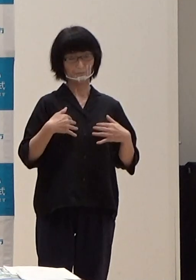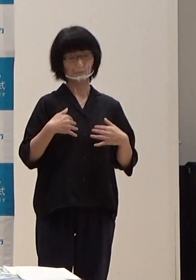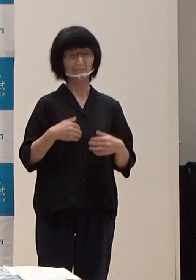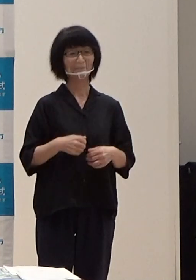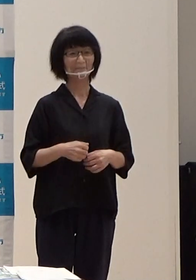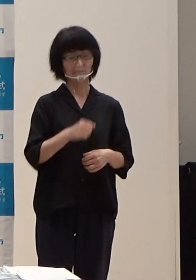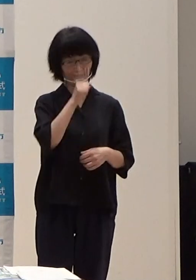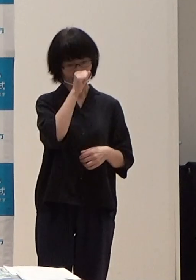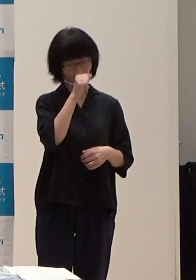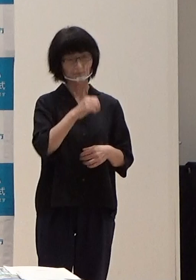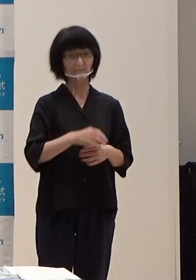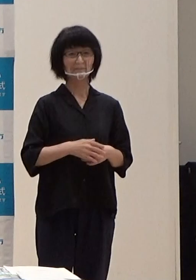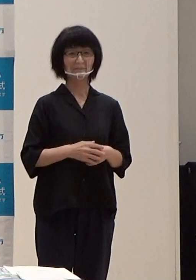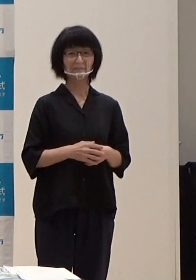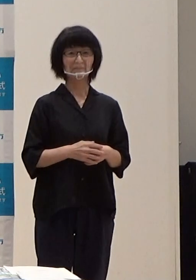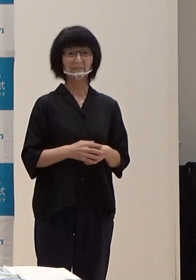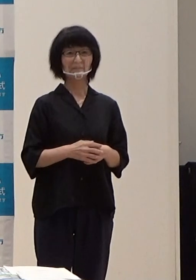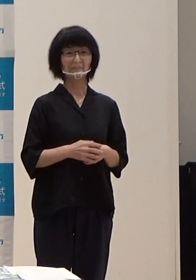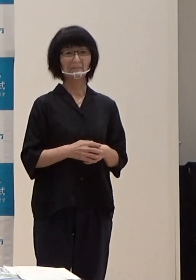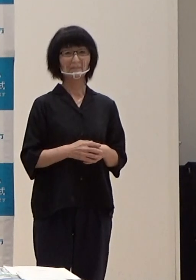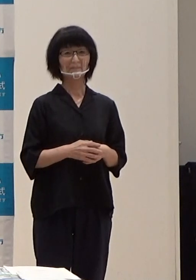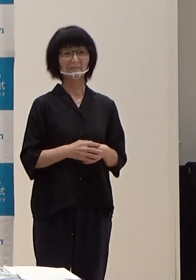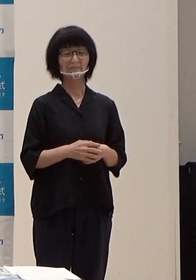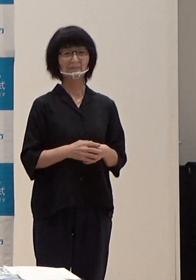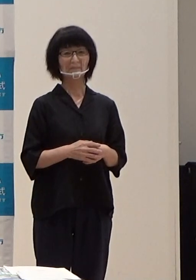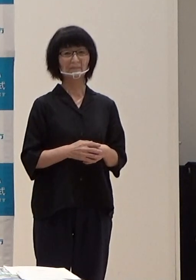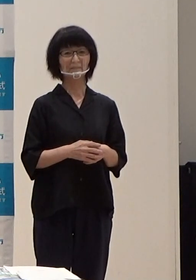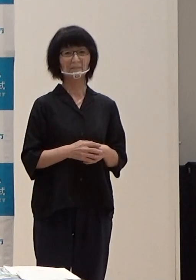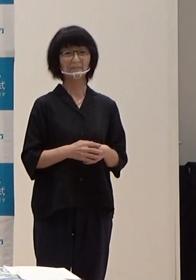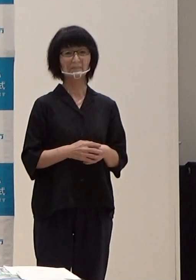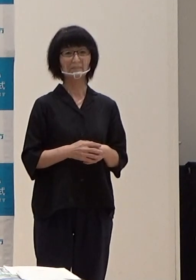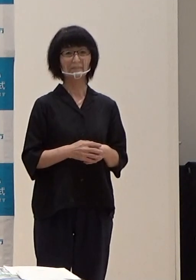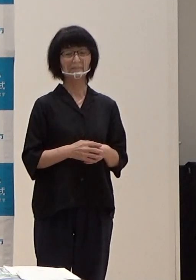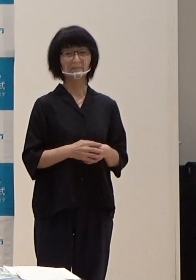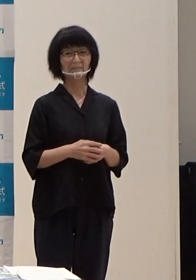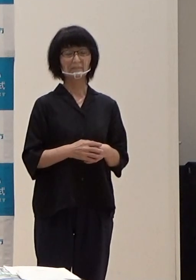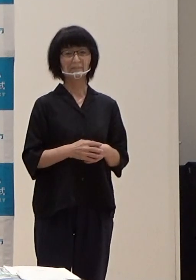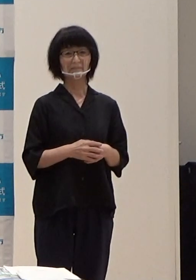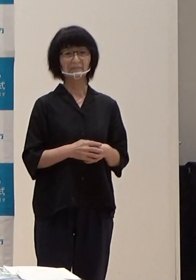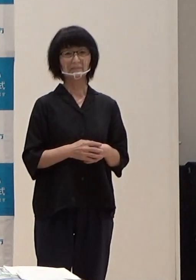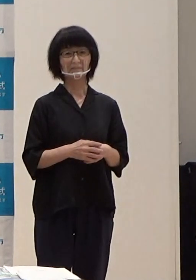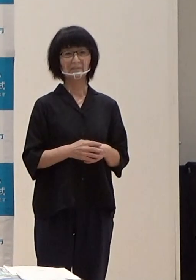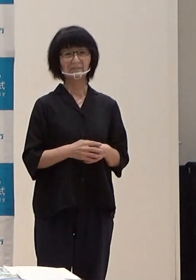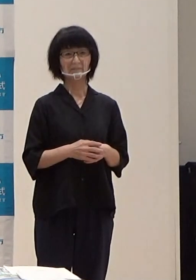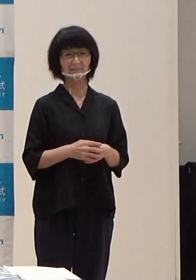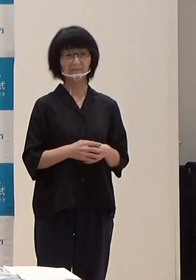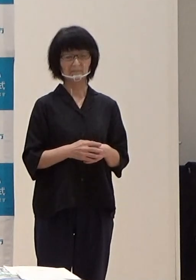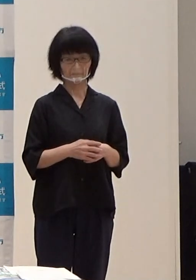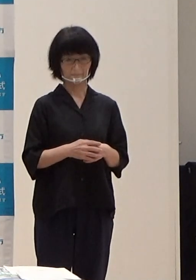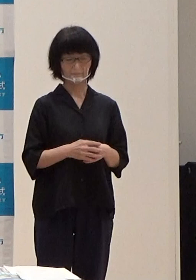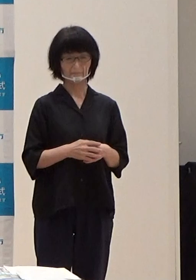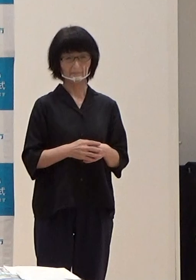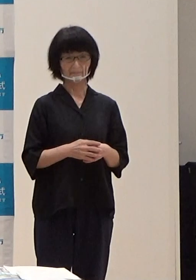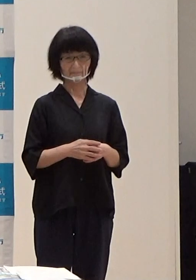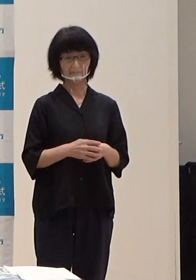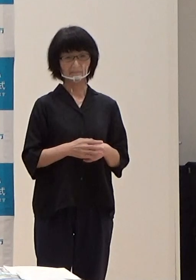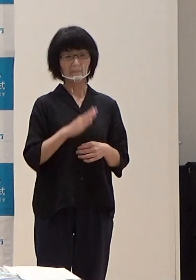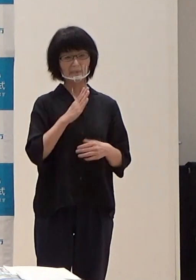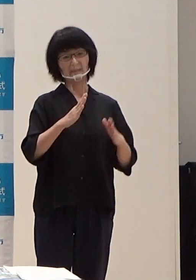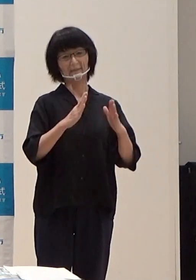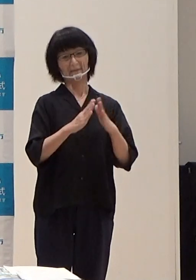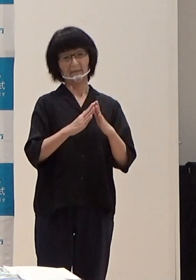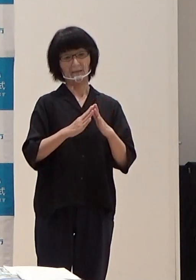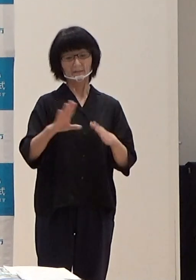ドライブしていただければなということでございます。それから帰省されましてですね、あ